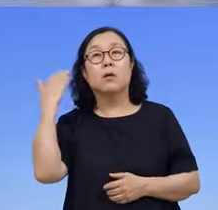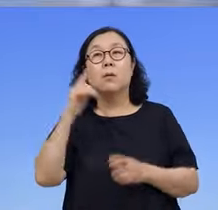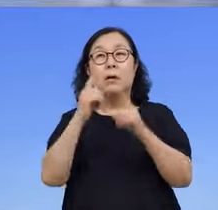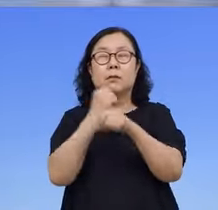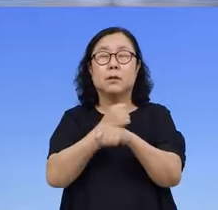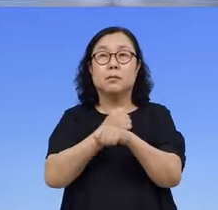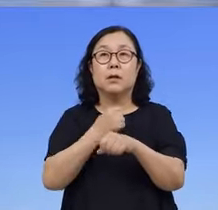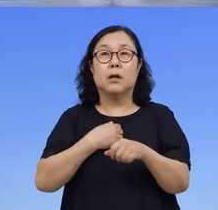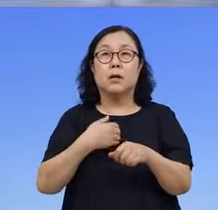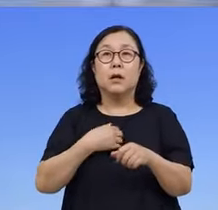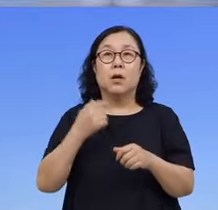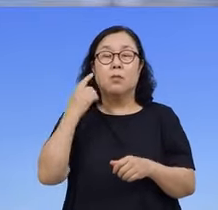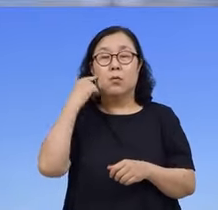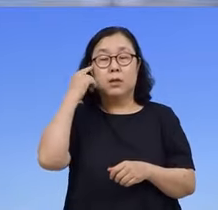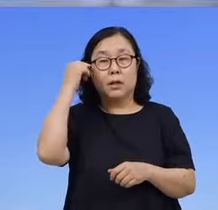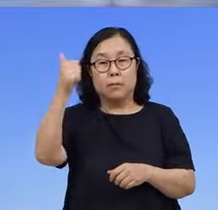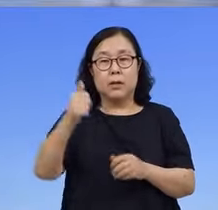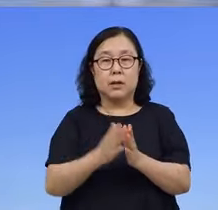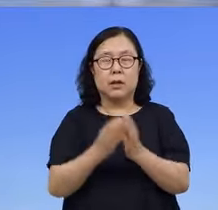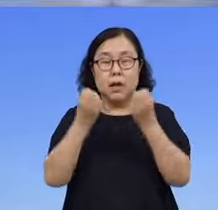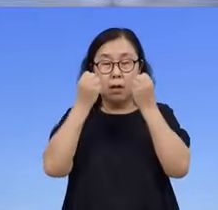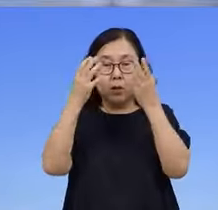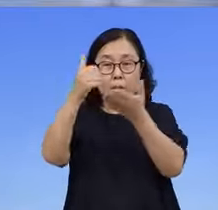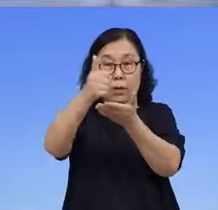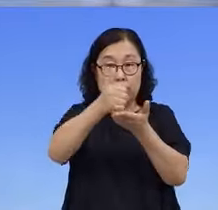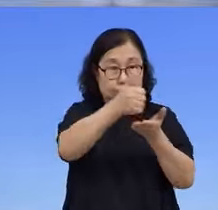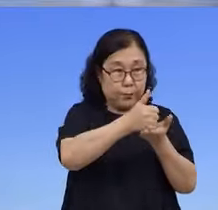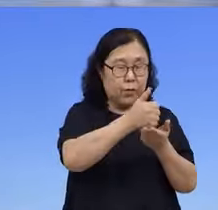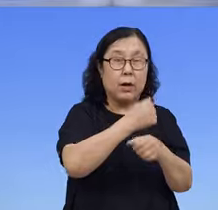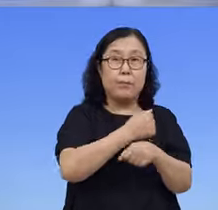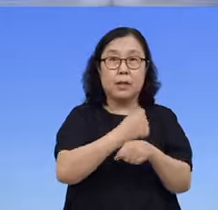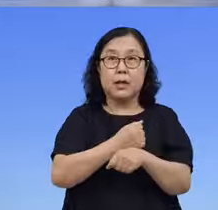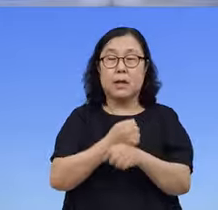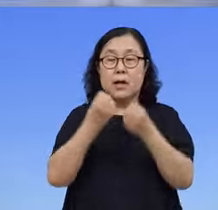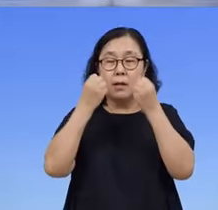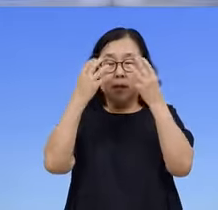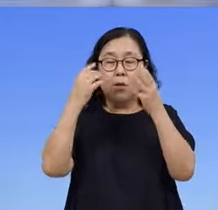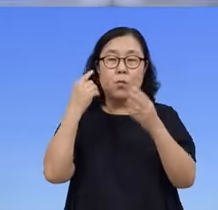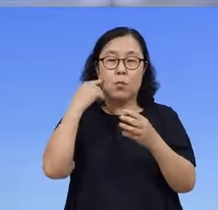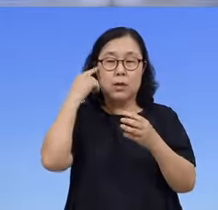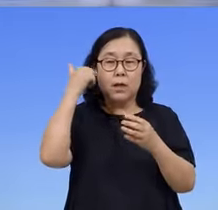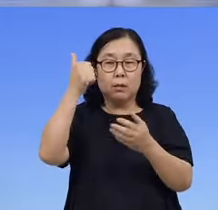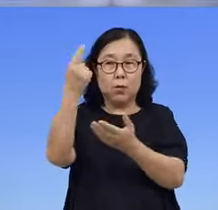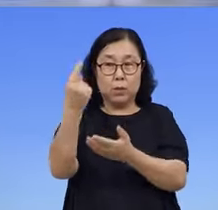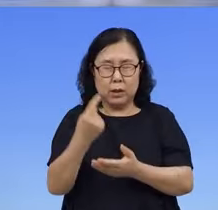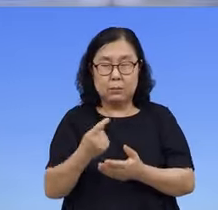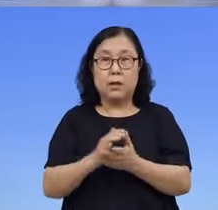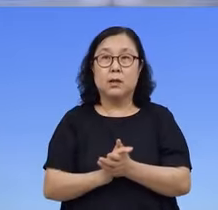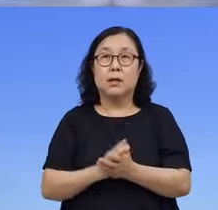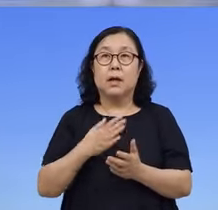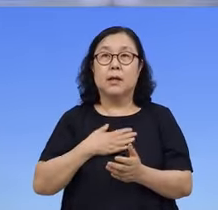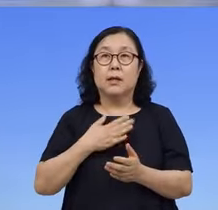말씀드렸지만 이제 교역자들을 연초에 새로 많이 이제 청빙을 하지 않습니까? 그럼 이제 신입 교역자가